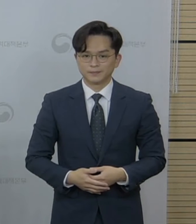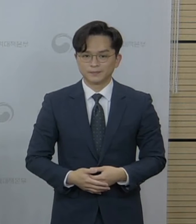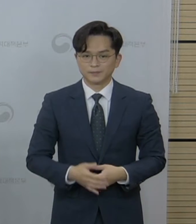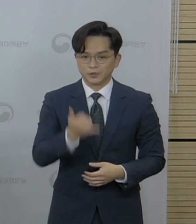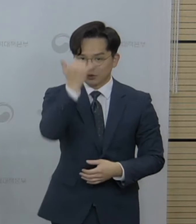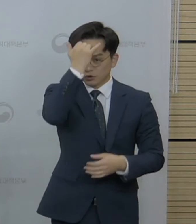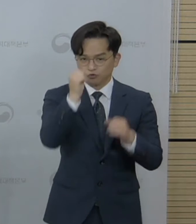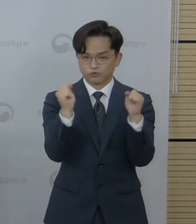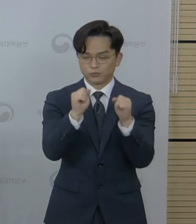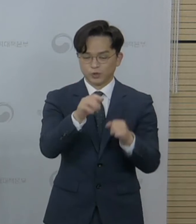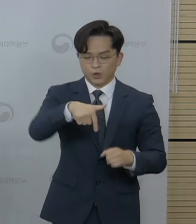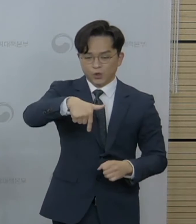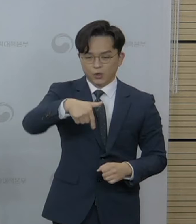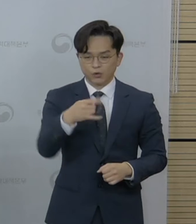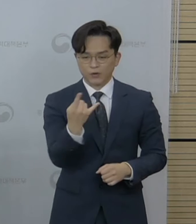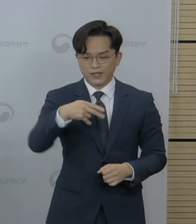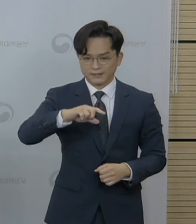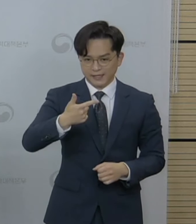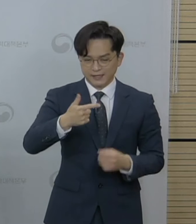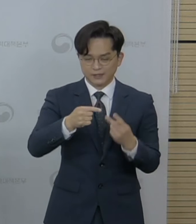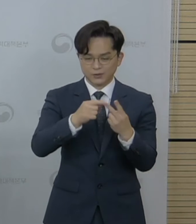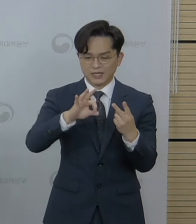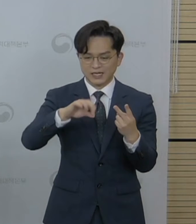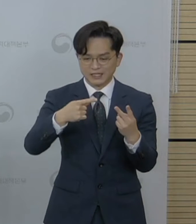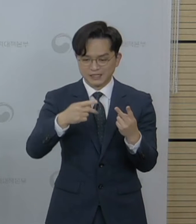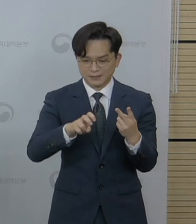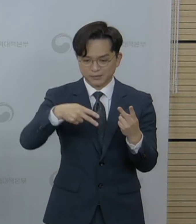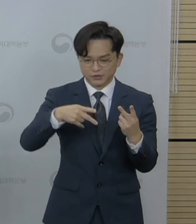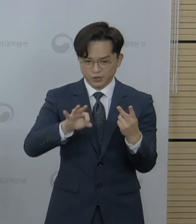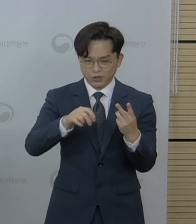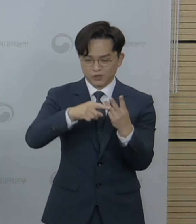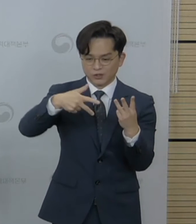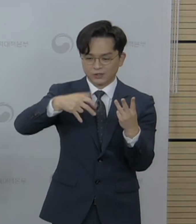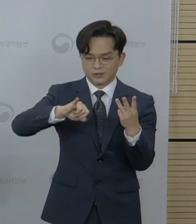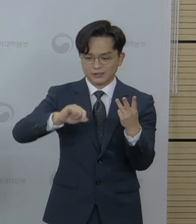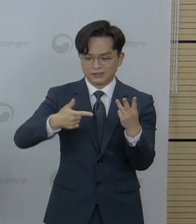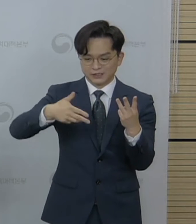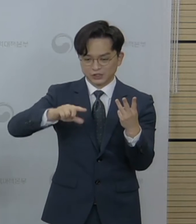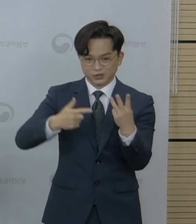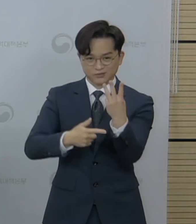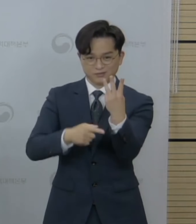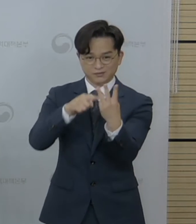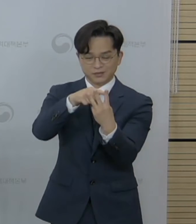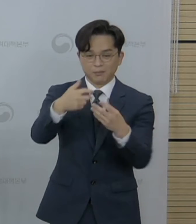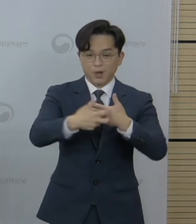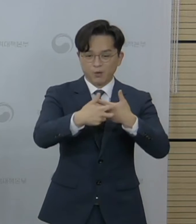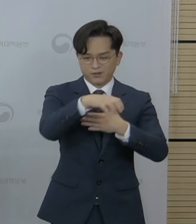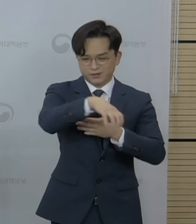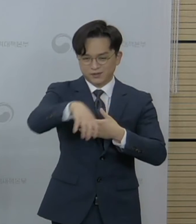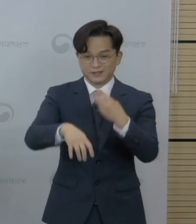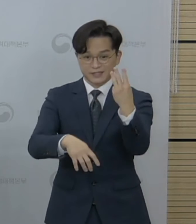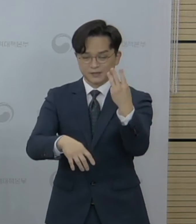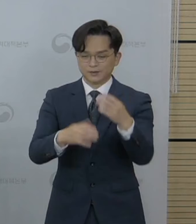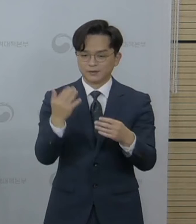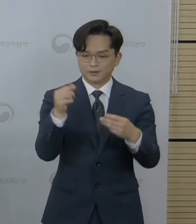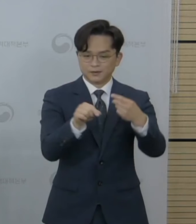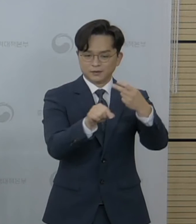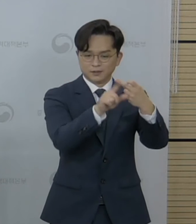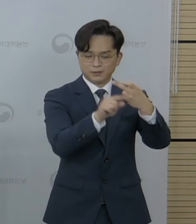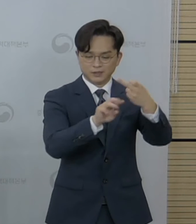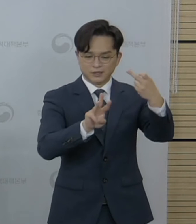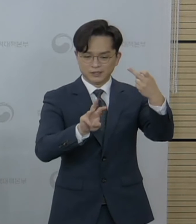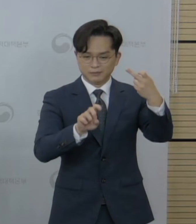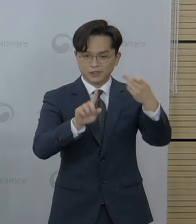충북 괴산군, 음성군, 진천군 병원과 관련하여 12월 30일 이후 공동 격리자